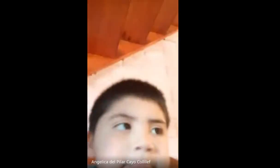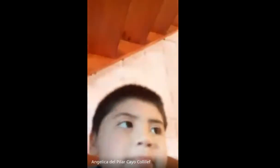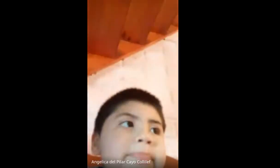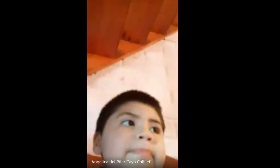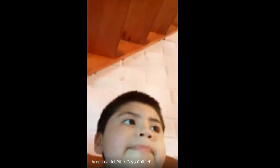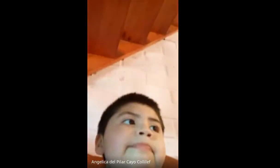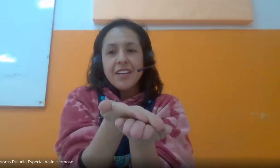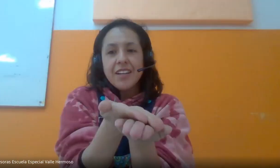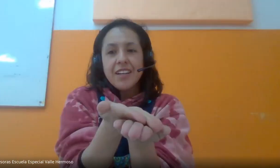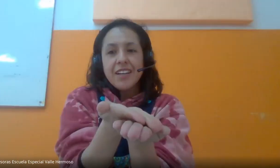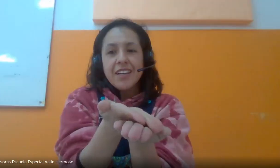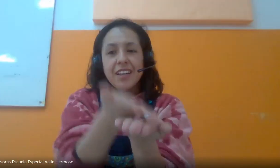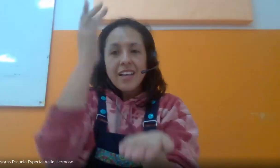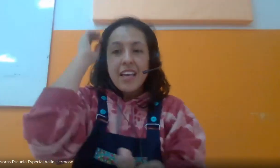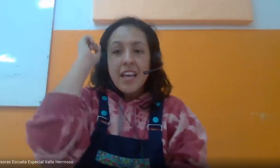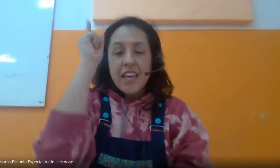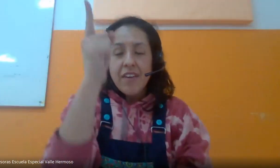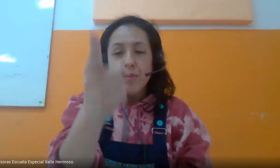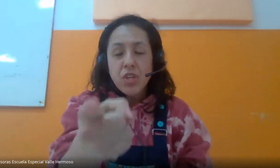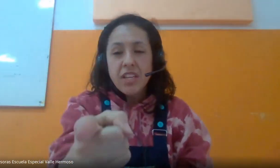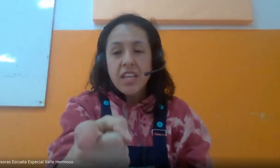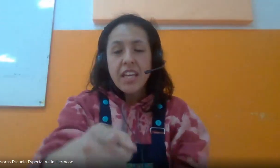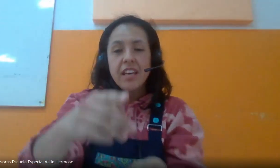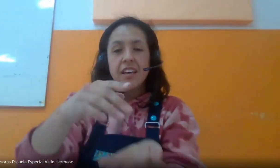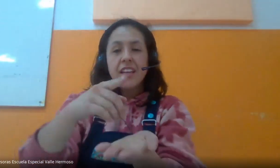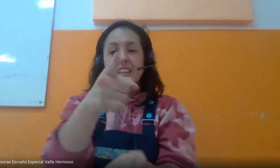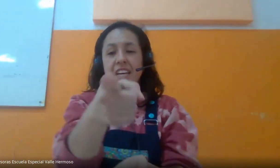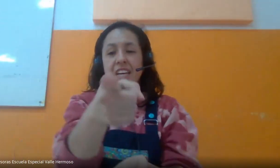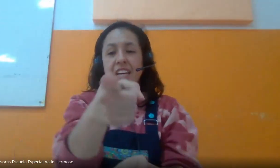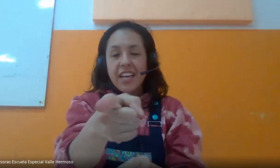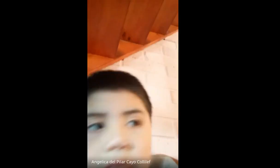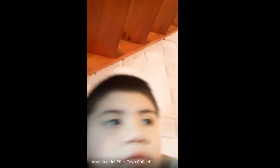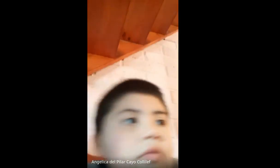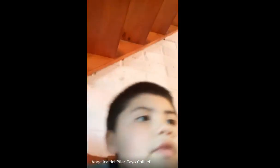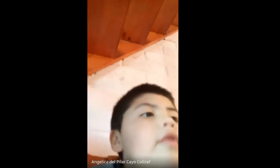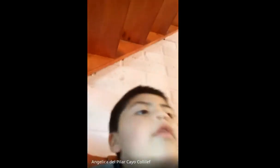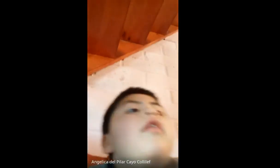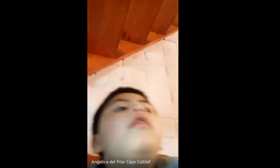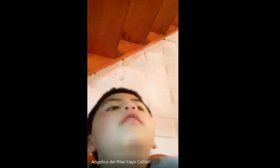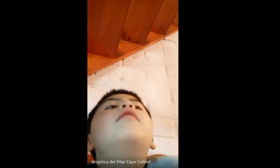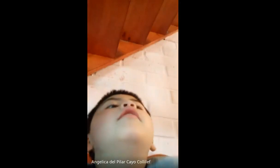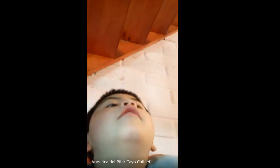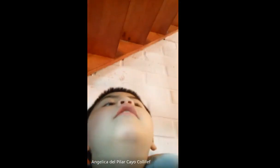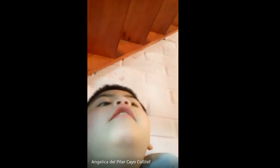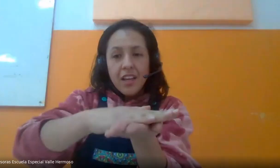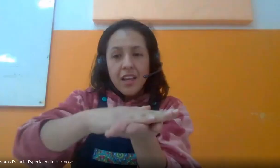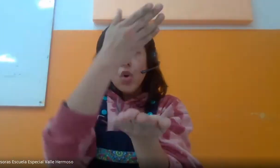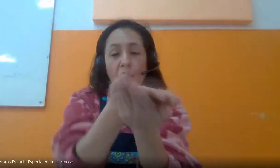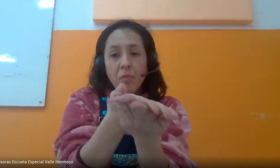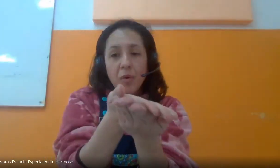hacia arriba. Y vamos a indicar. Entonces, miren,